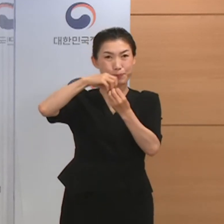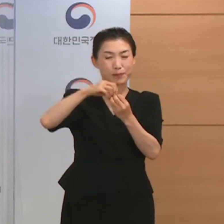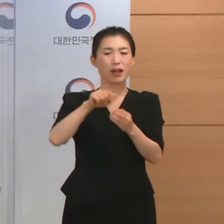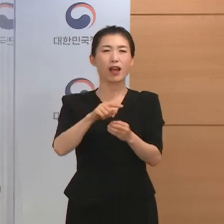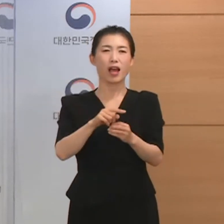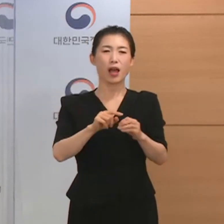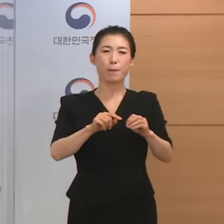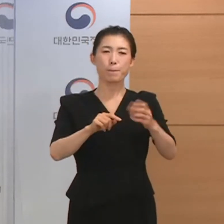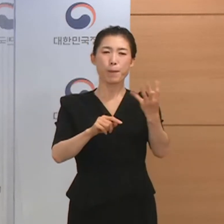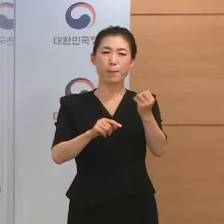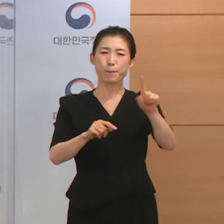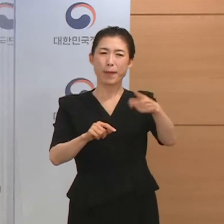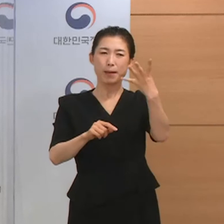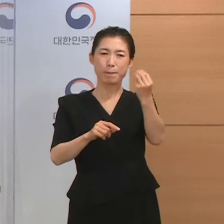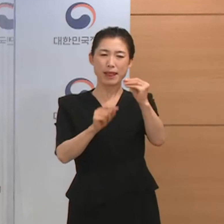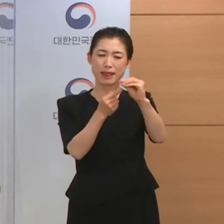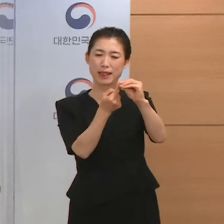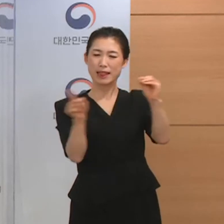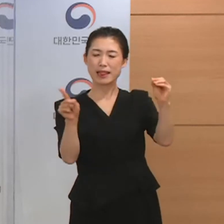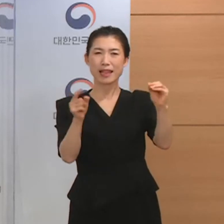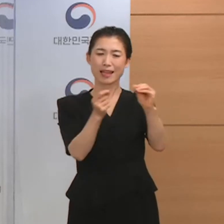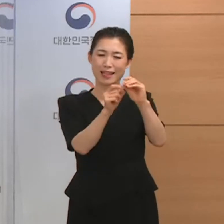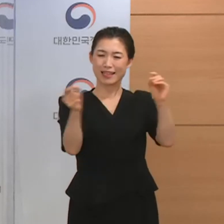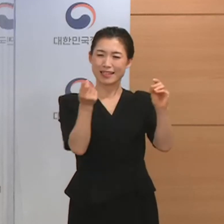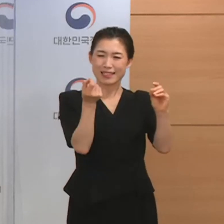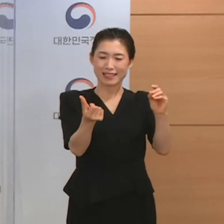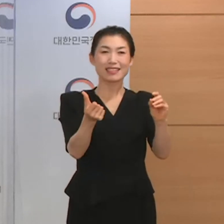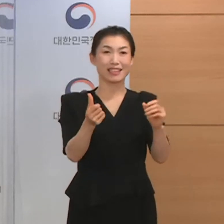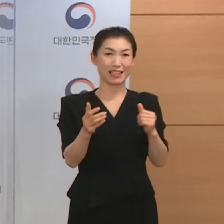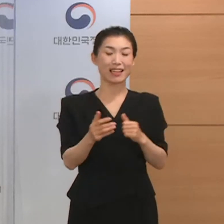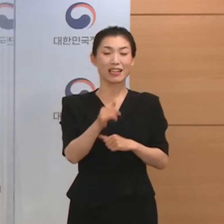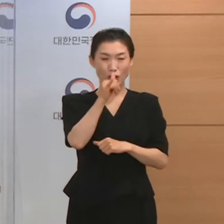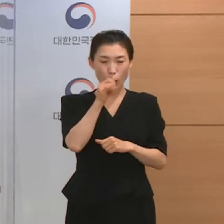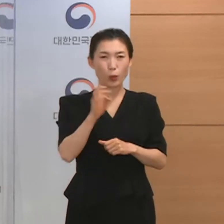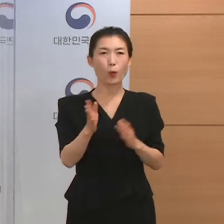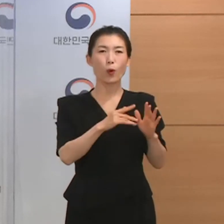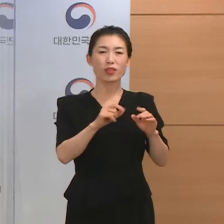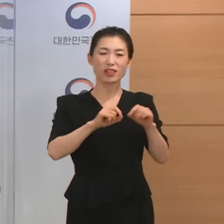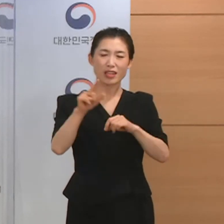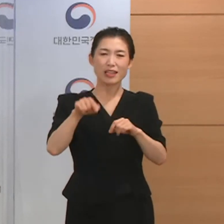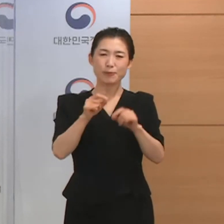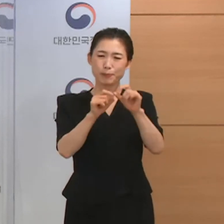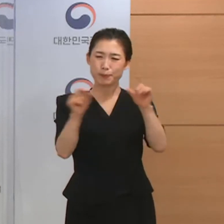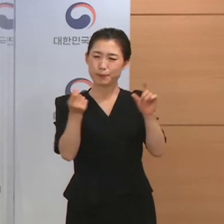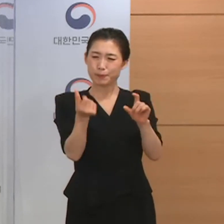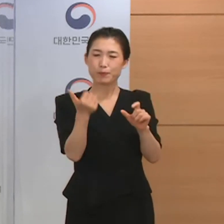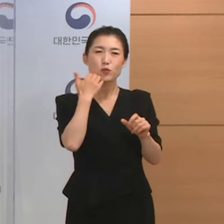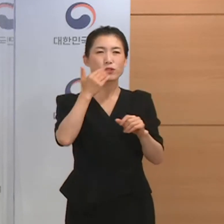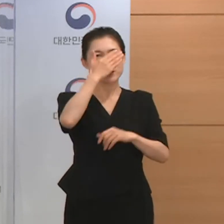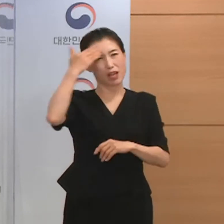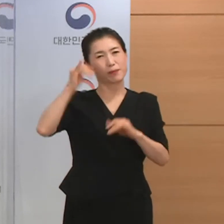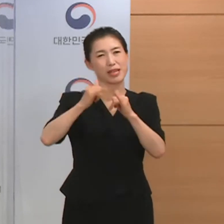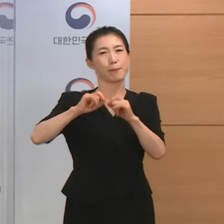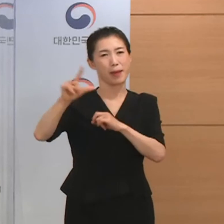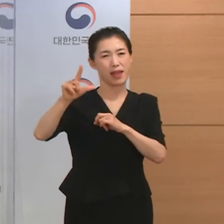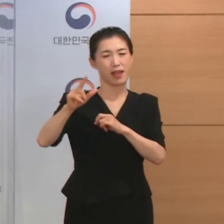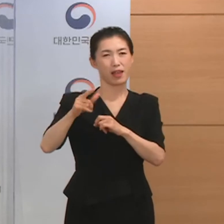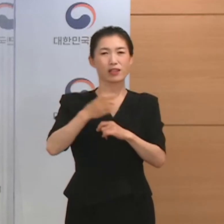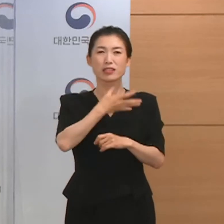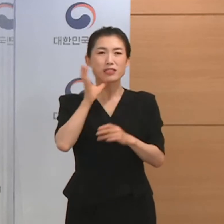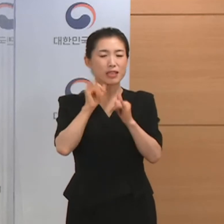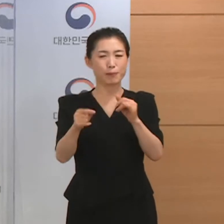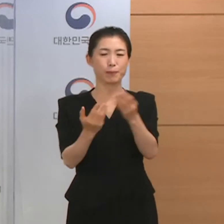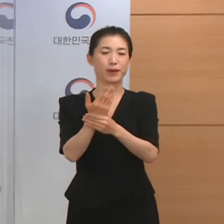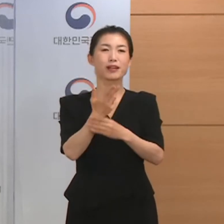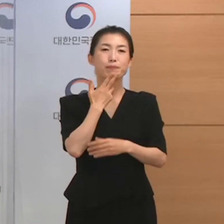소수의 발생례들에 불과하고 또한 고령층에서는 특별히 더 호발되지 않고 보다 젊은이들에게 호발되는